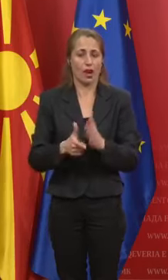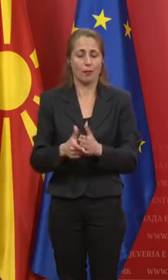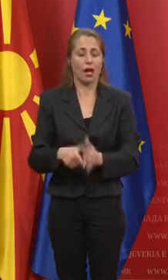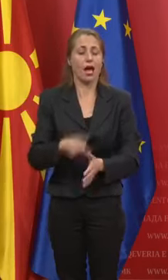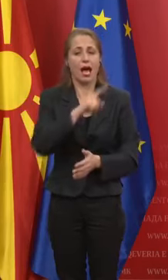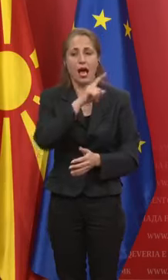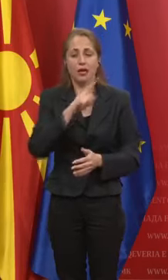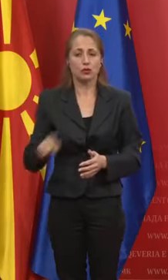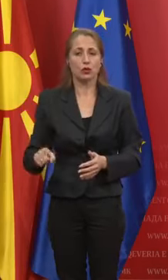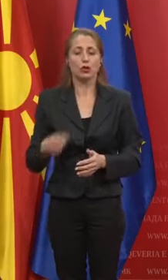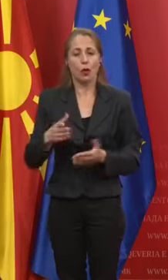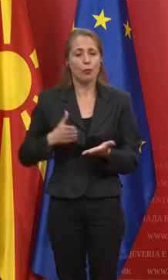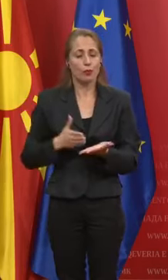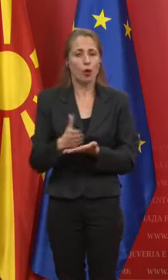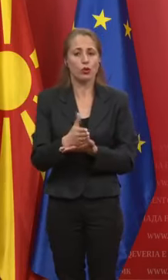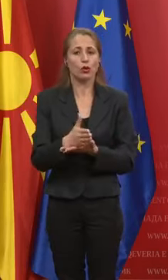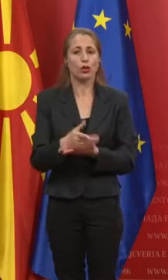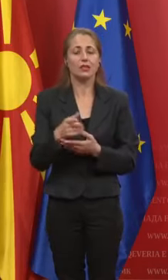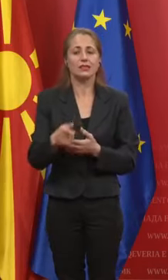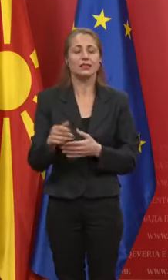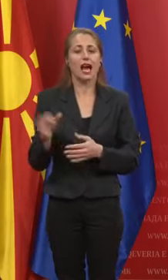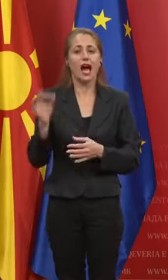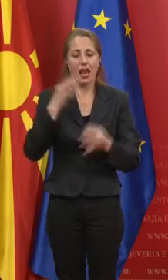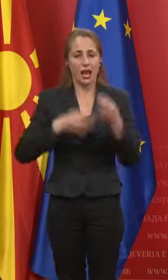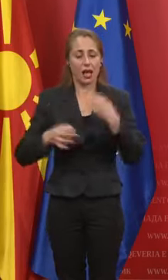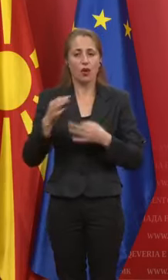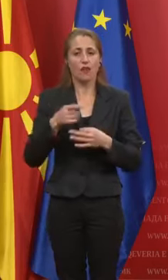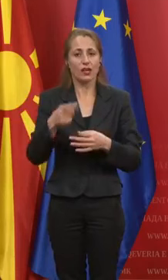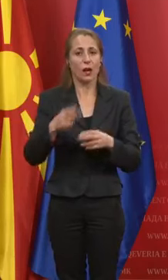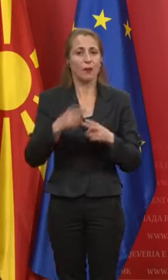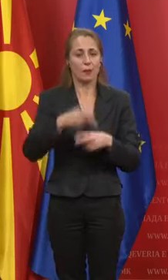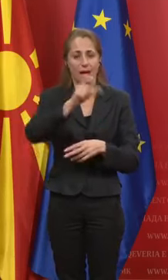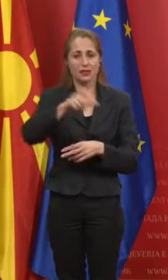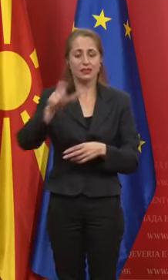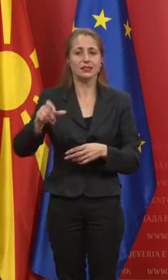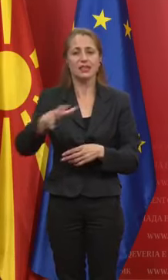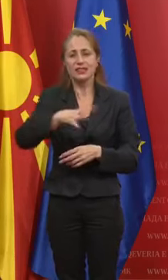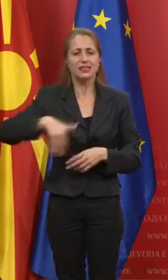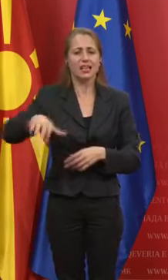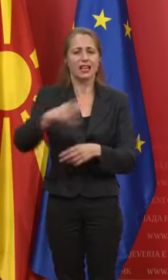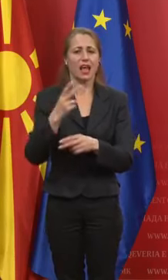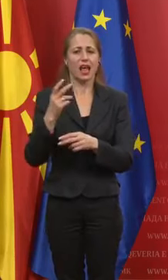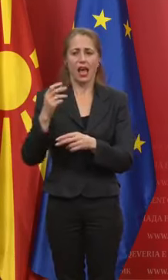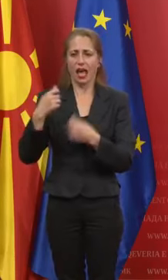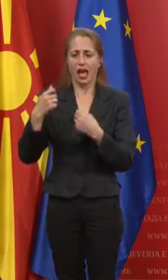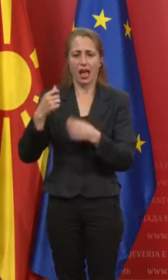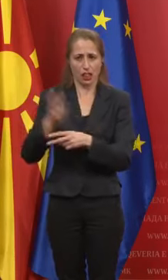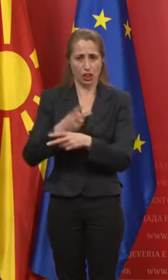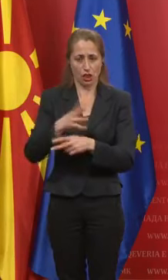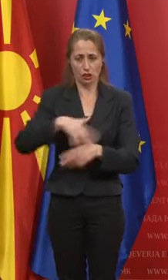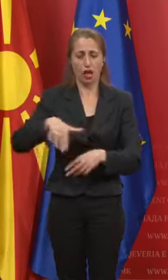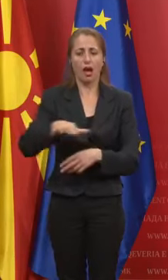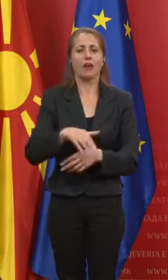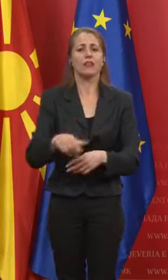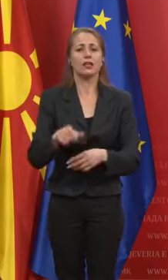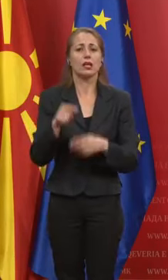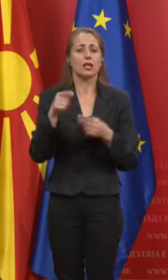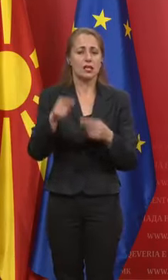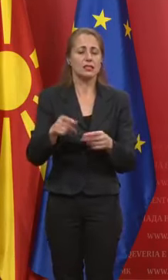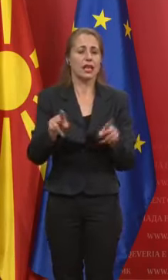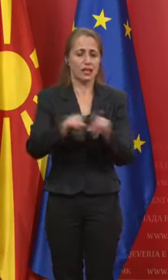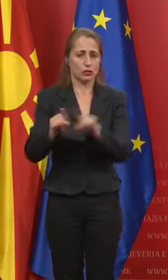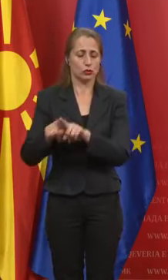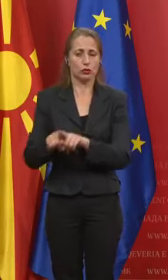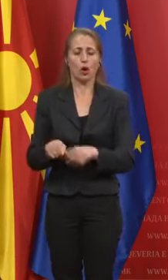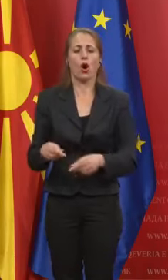апсолутно протоколите за третман на пациентите на секаде низ државата се унифицирани.